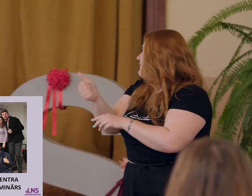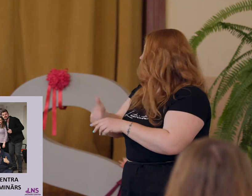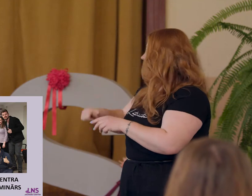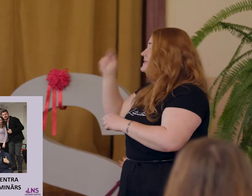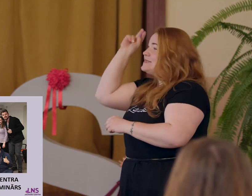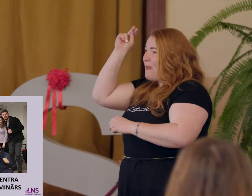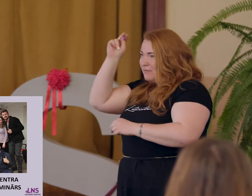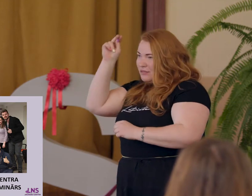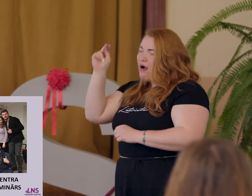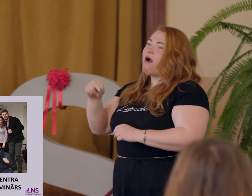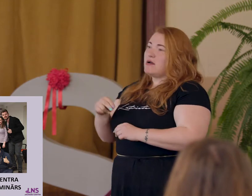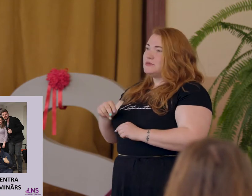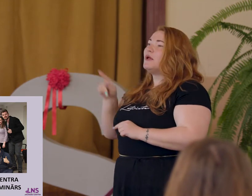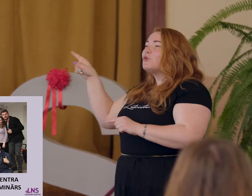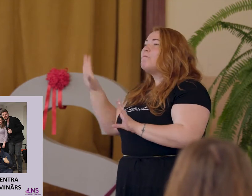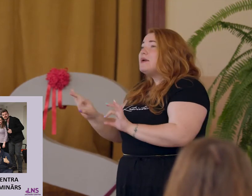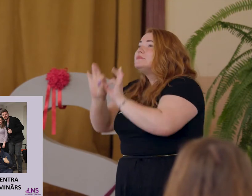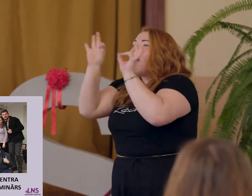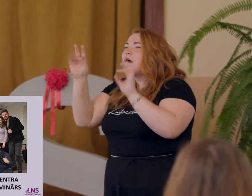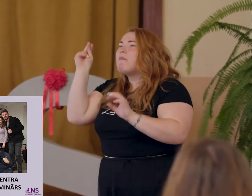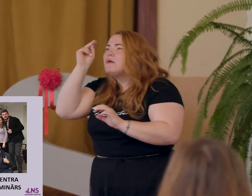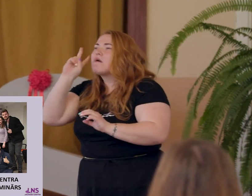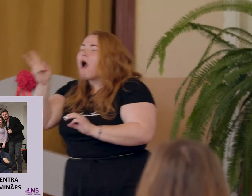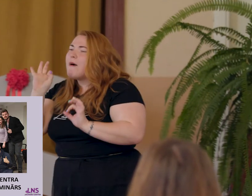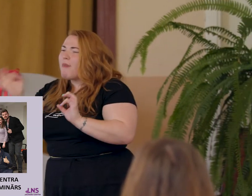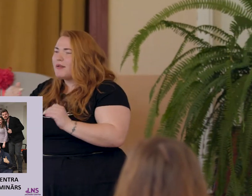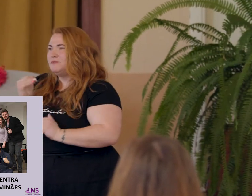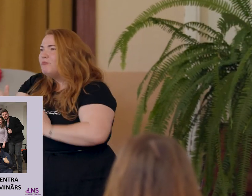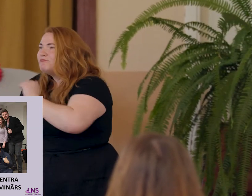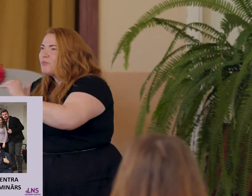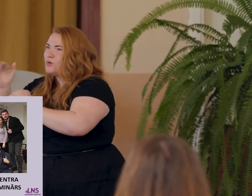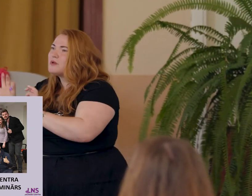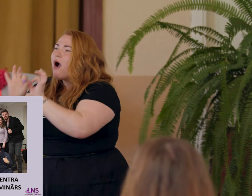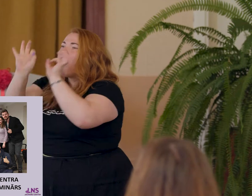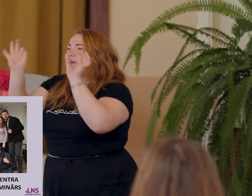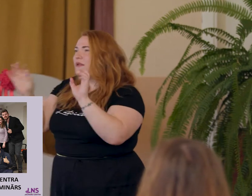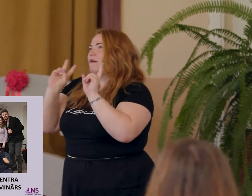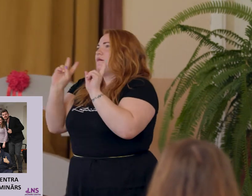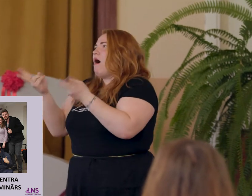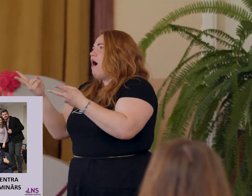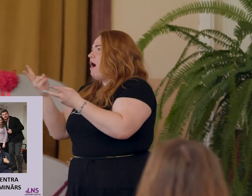centra kapacitātes pilnveida semināru. Tas bija sākā, kā pareizi pa soļiem